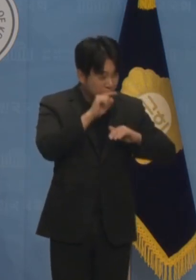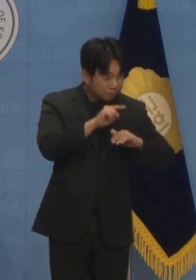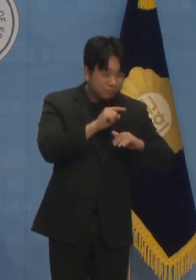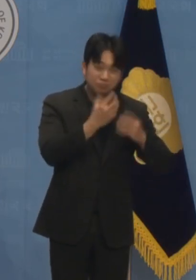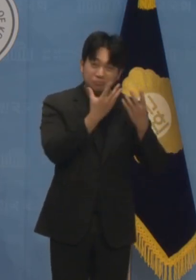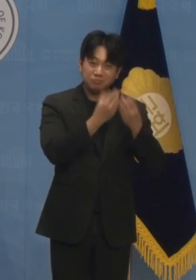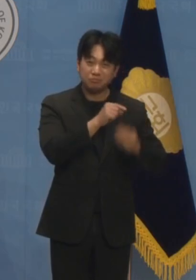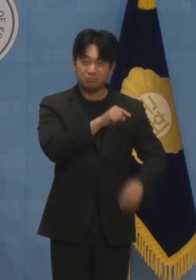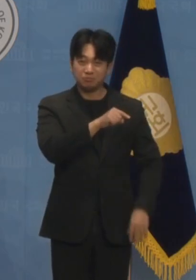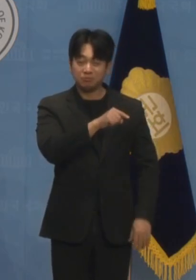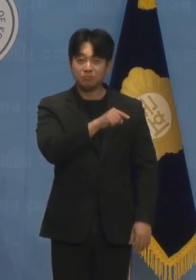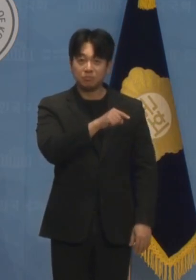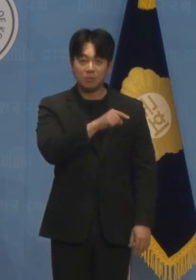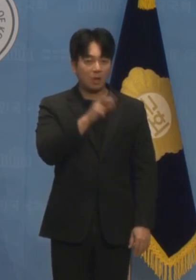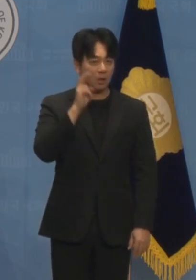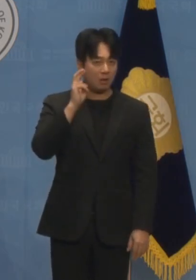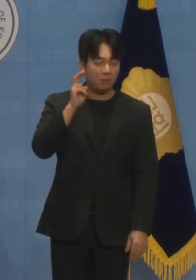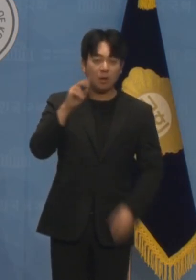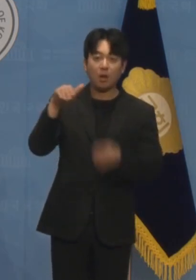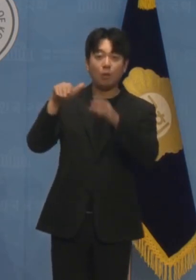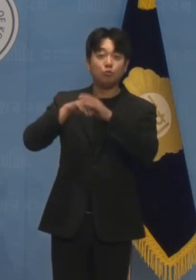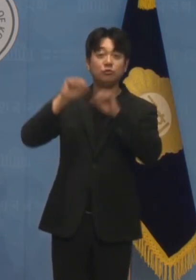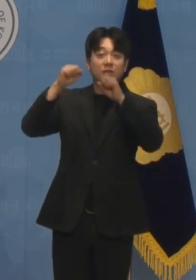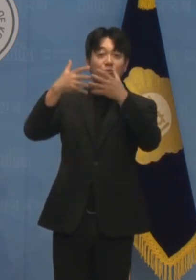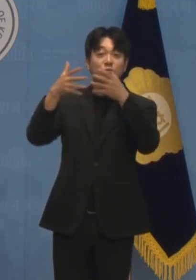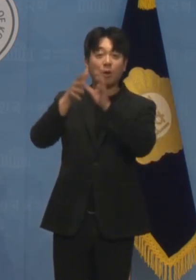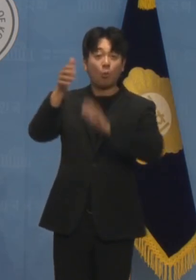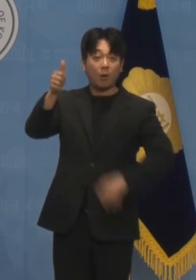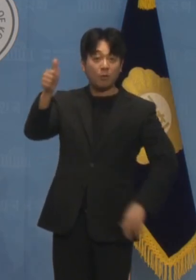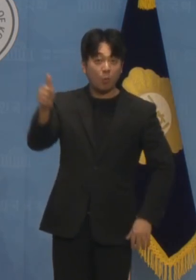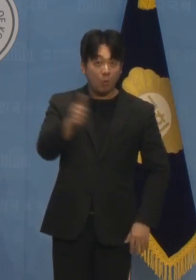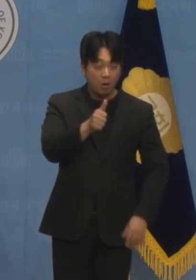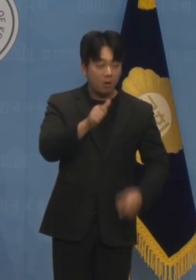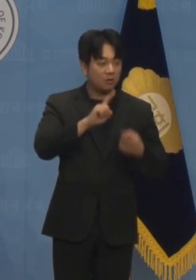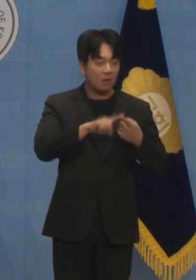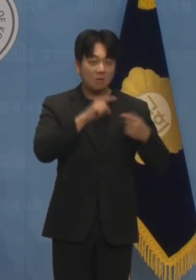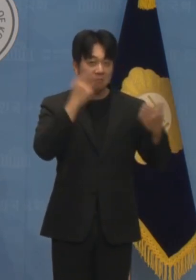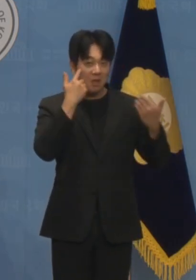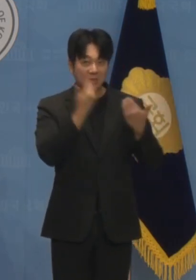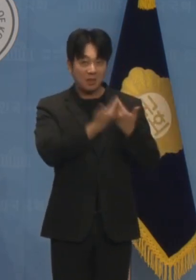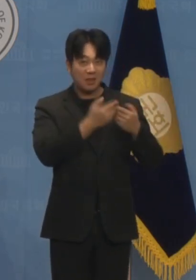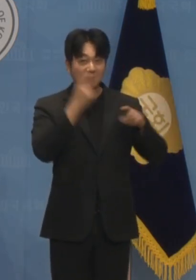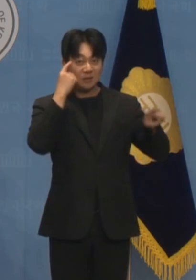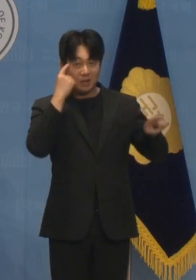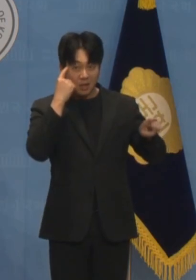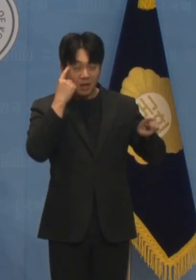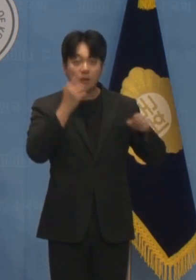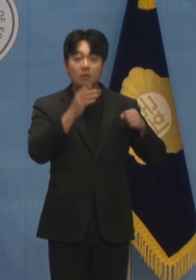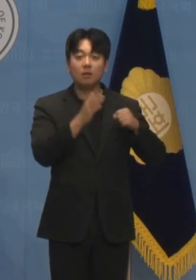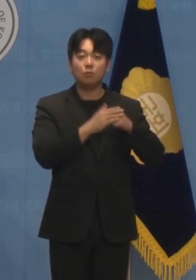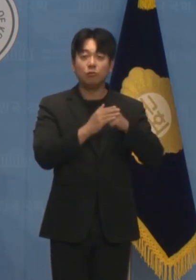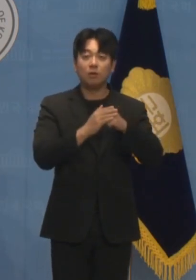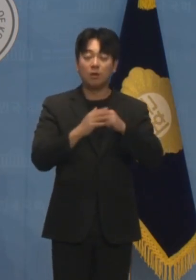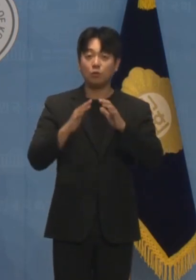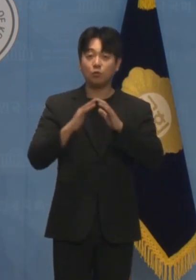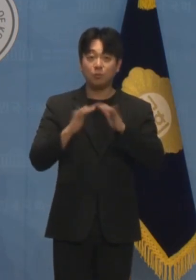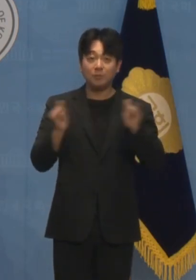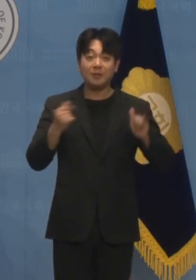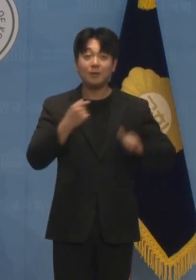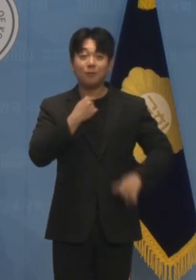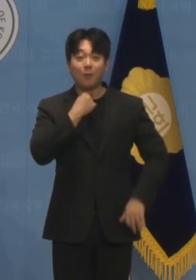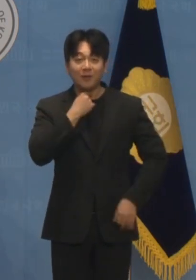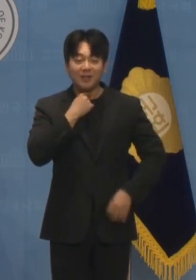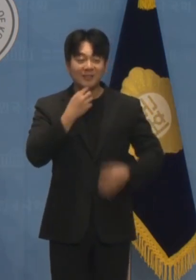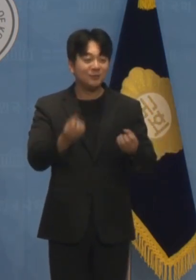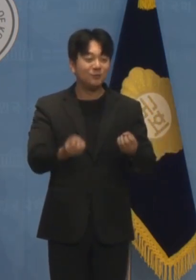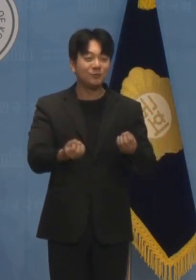장관이 참석한 것에 대한 개인적 감정으로 선수들이 평생 꿈꾸어왔고 또 온 국민이 보고 싶어 했던 축제의